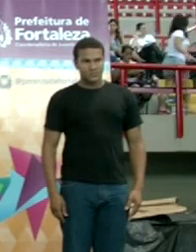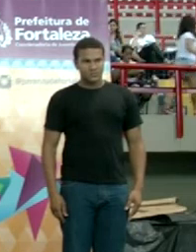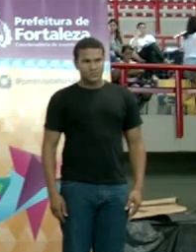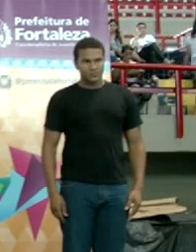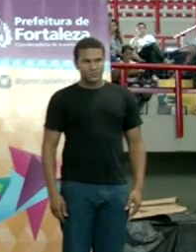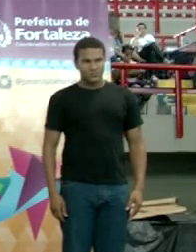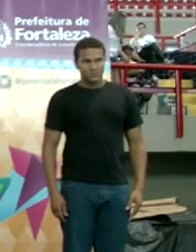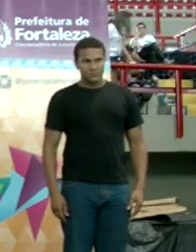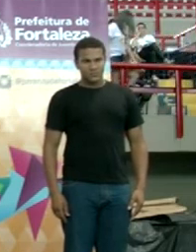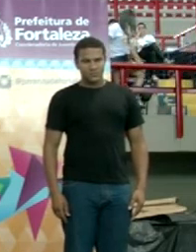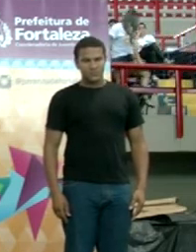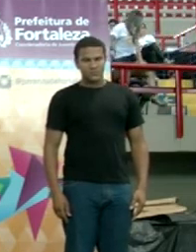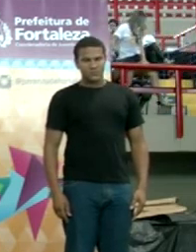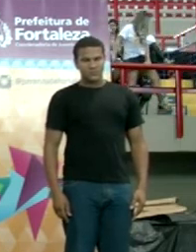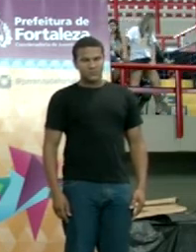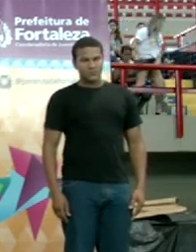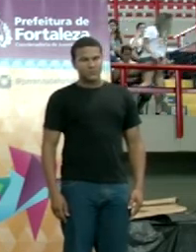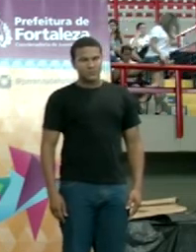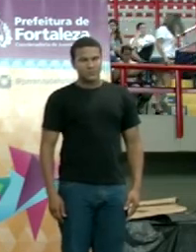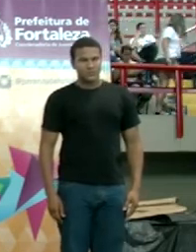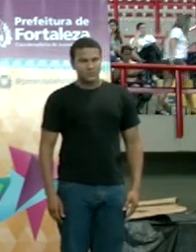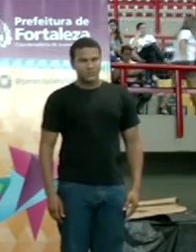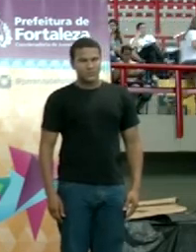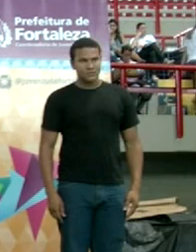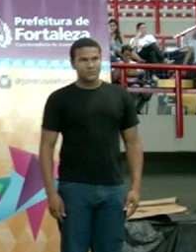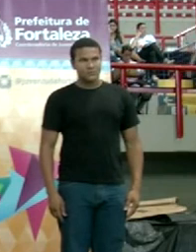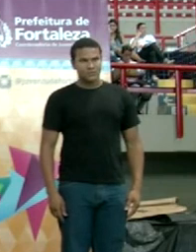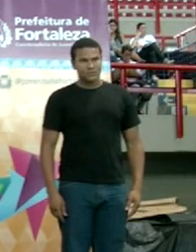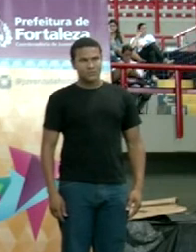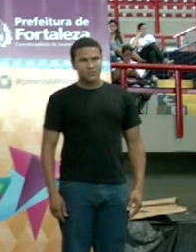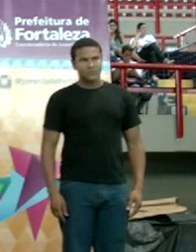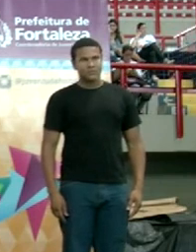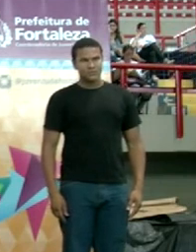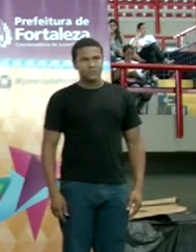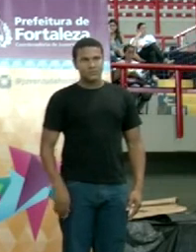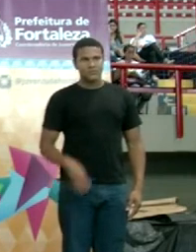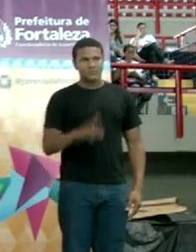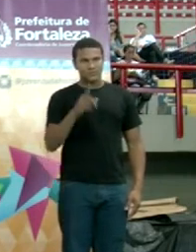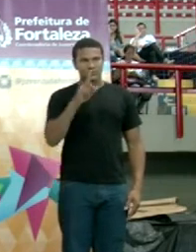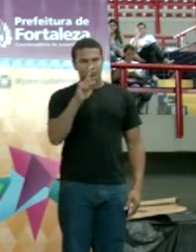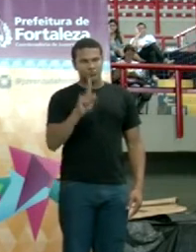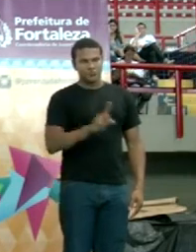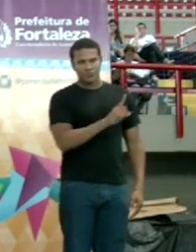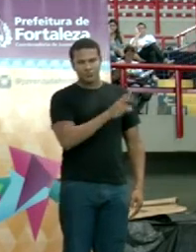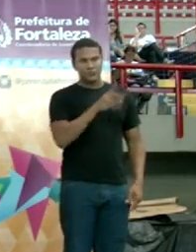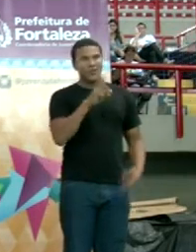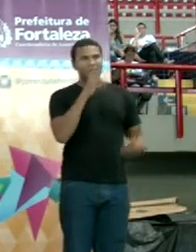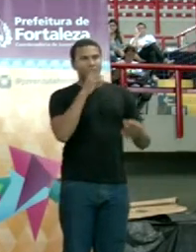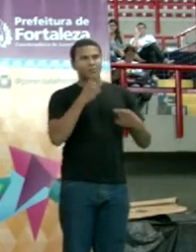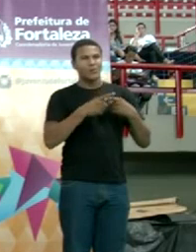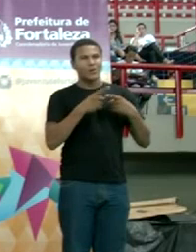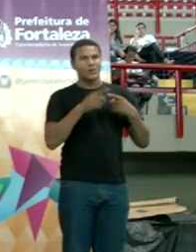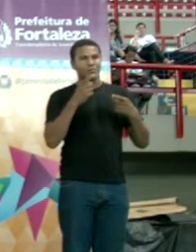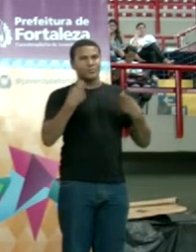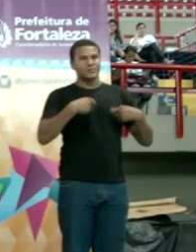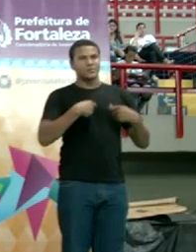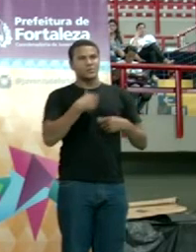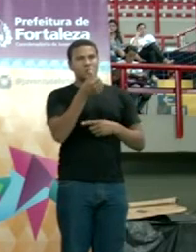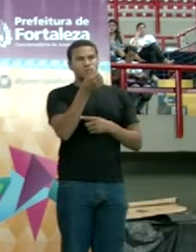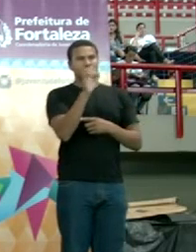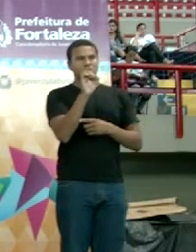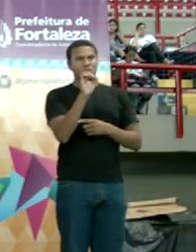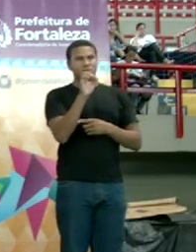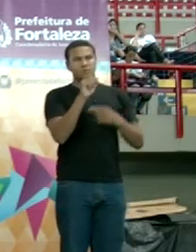unidade de medida. Você vai pegar uma questão de química e vai usar a unidade de medida. Você vai pegar uma questão de matemática que não